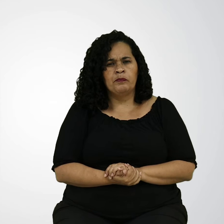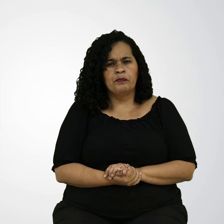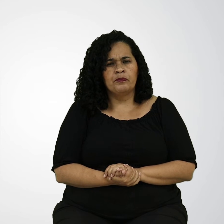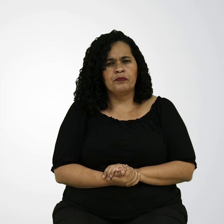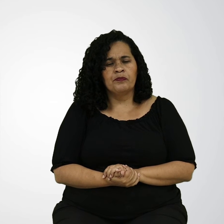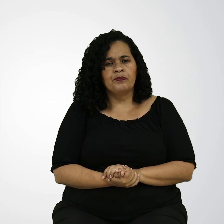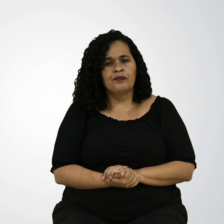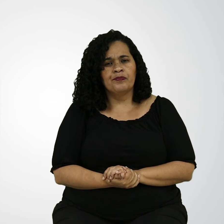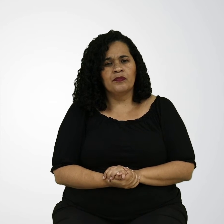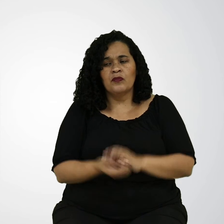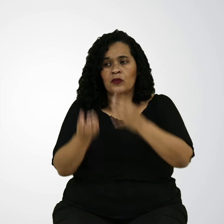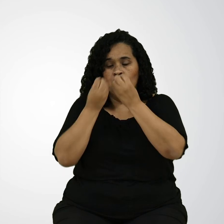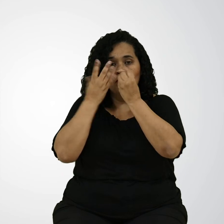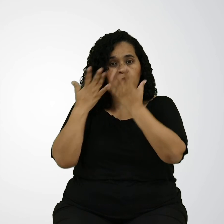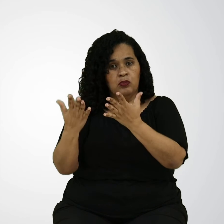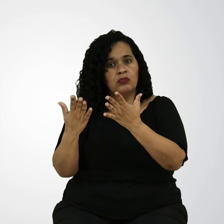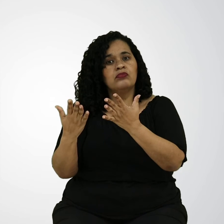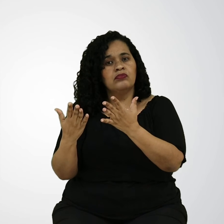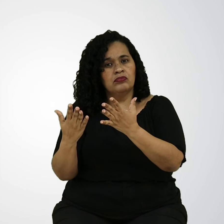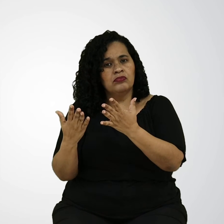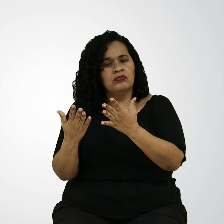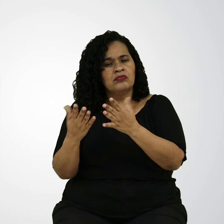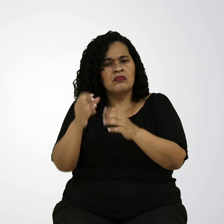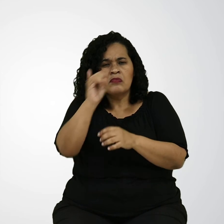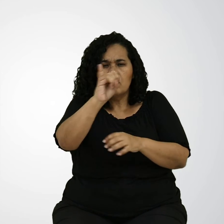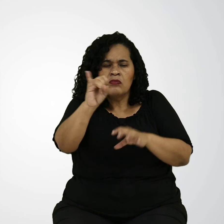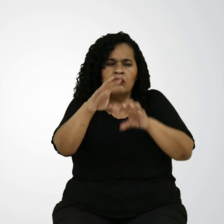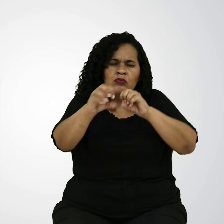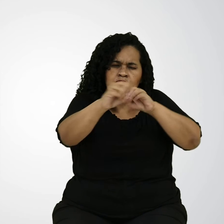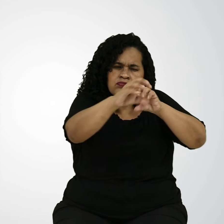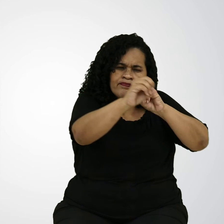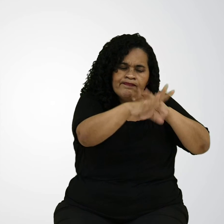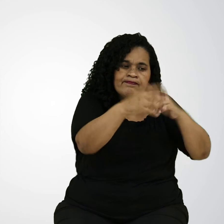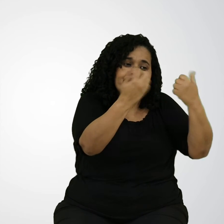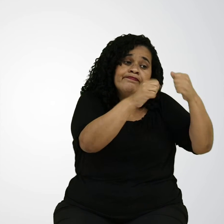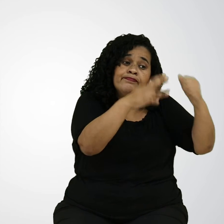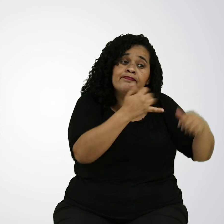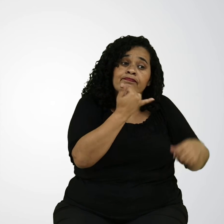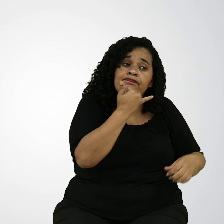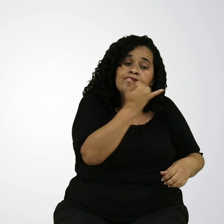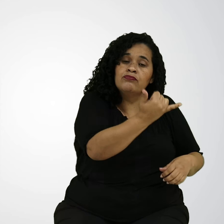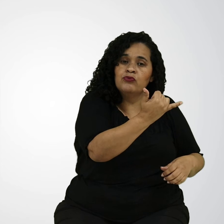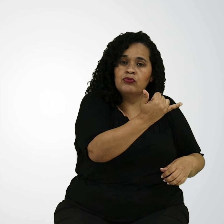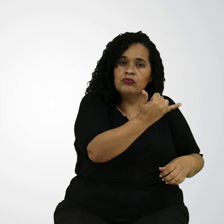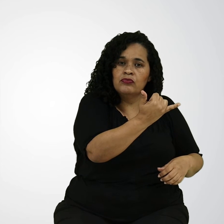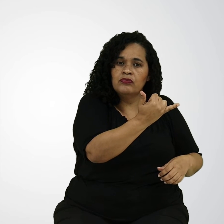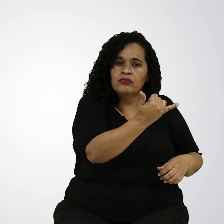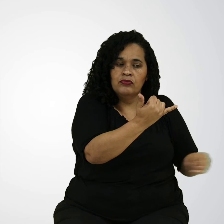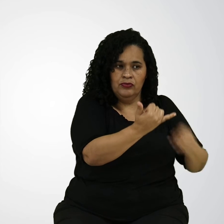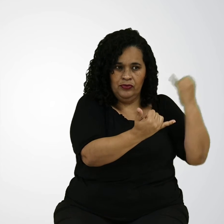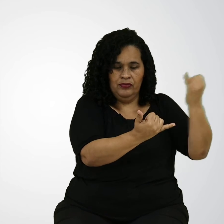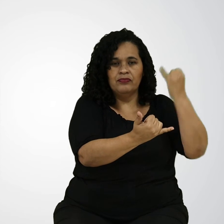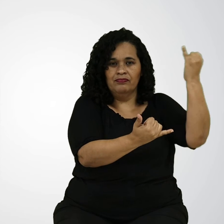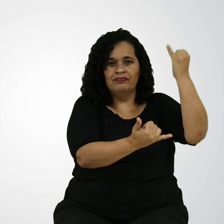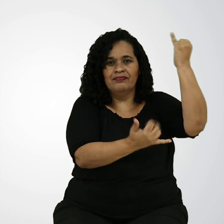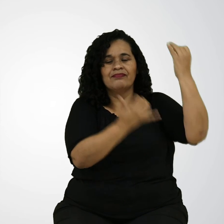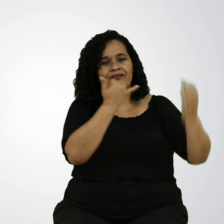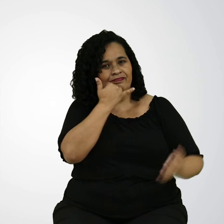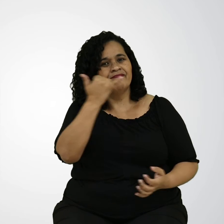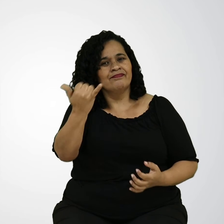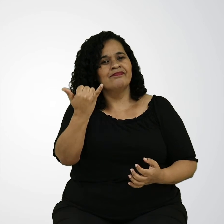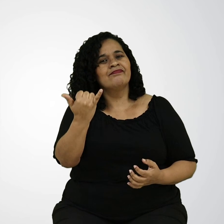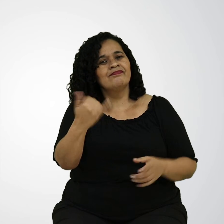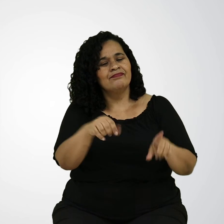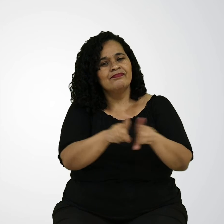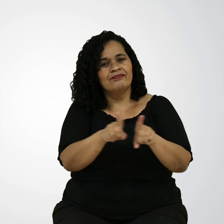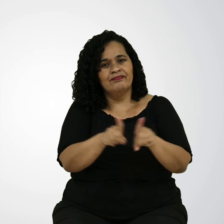isso, que eu faça. Se eu ensino que eu preciso perdoar, então, quando chegar a minha vez, que eu